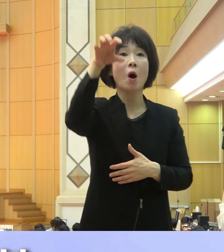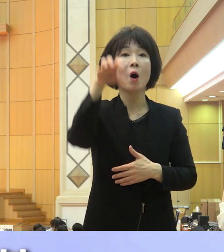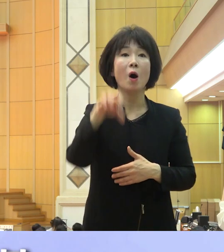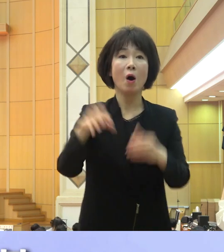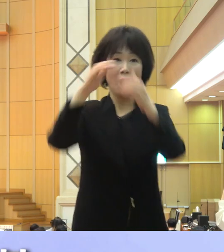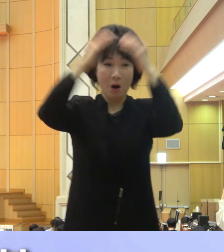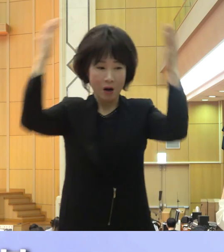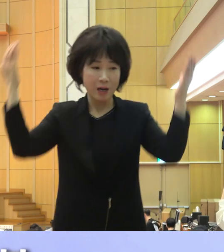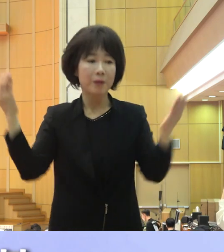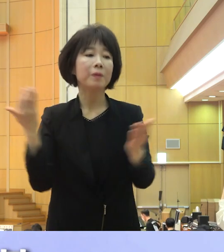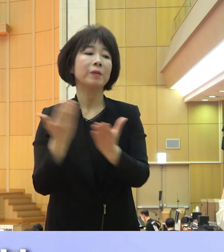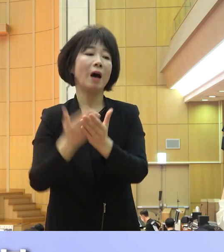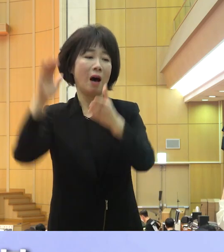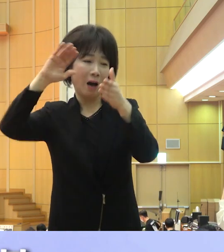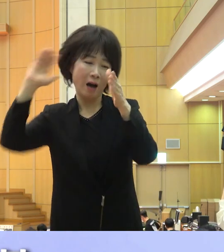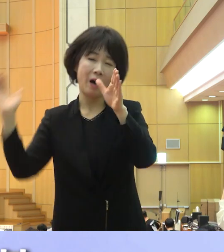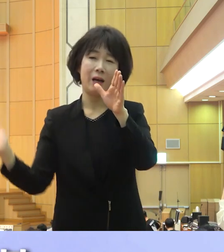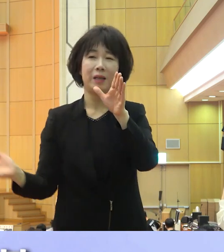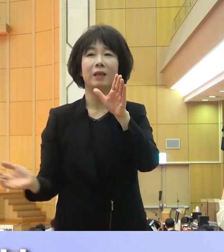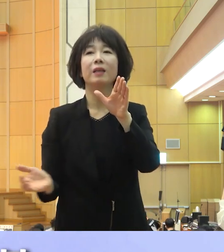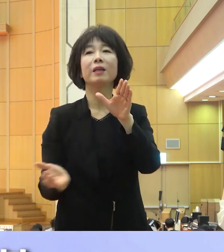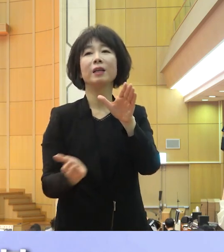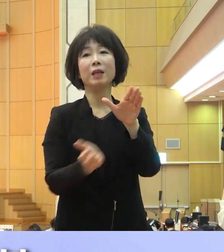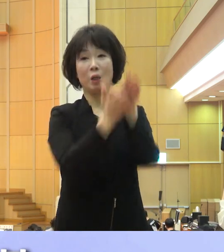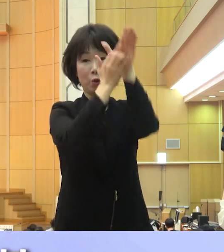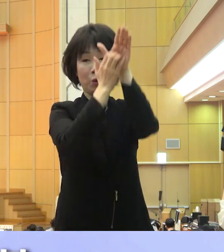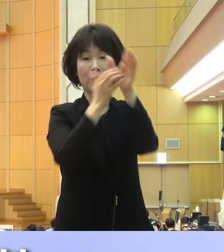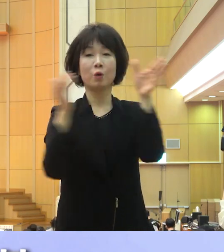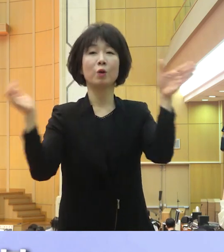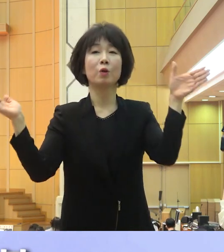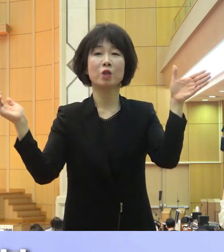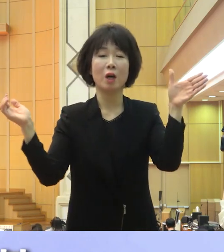위에서 다